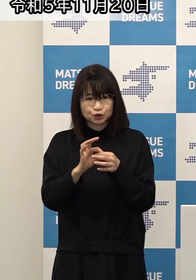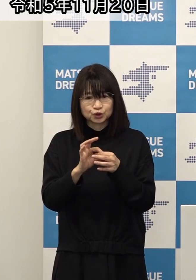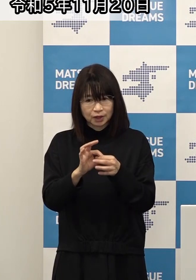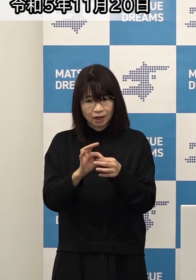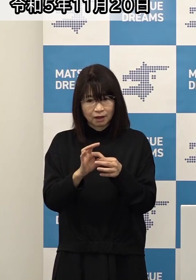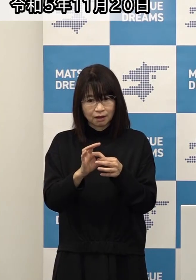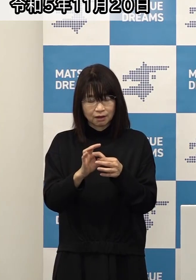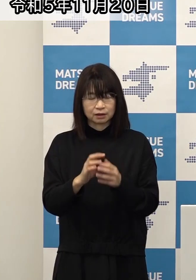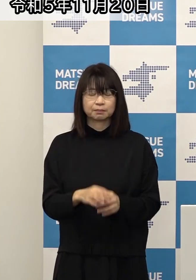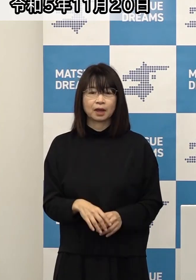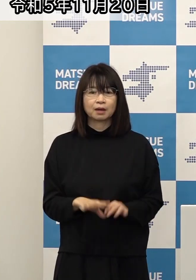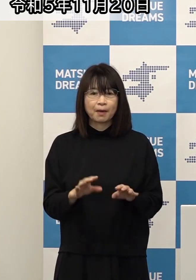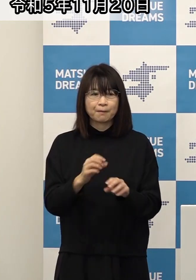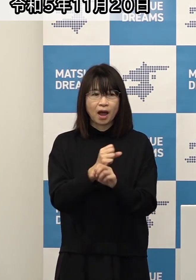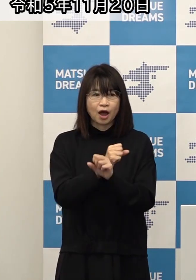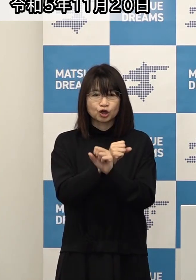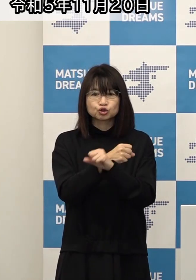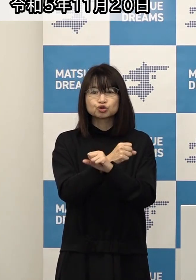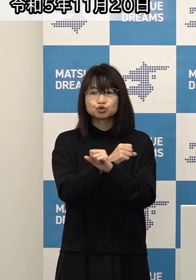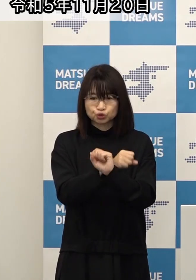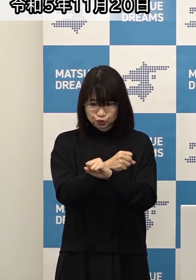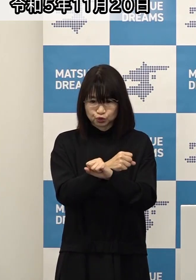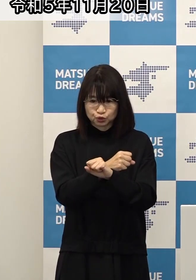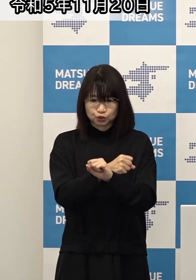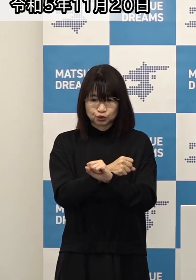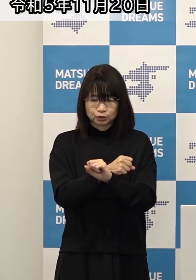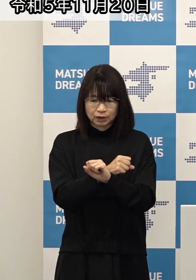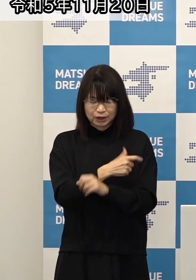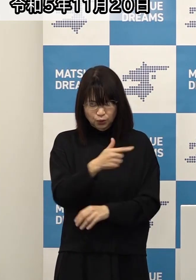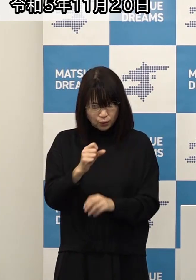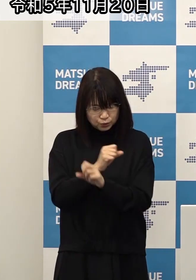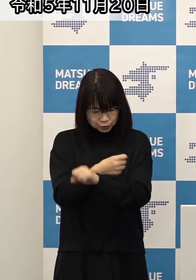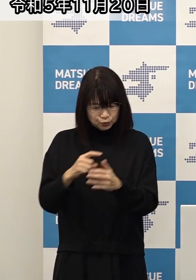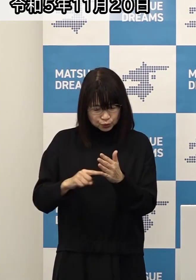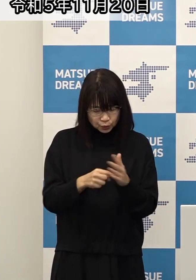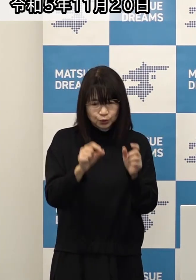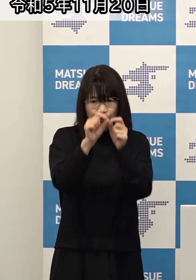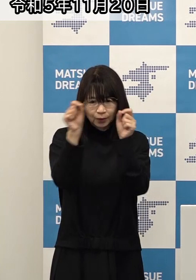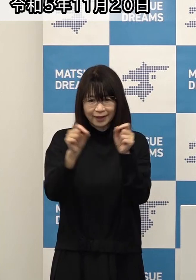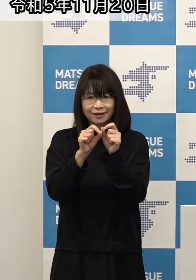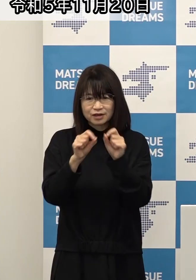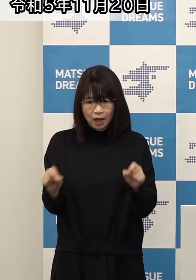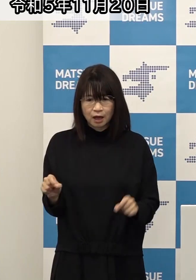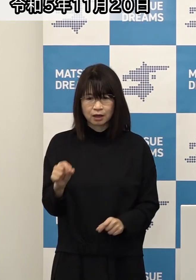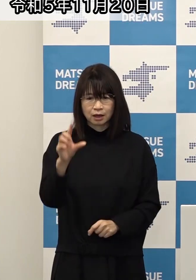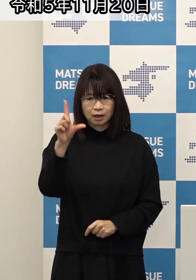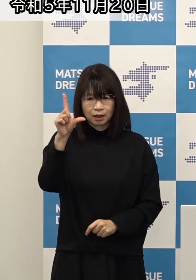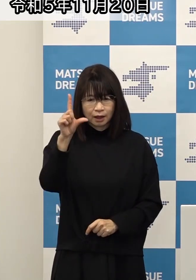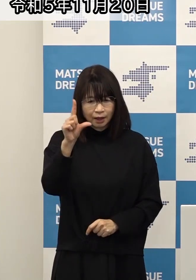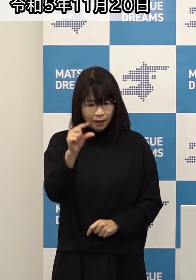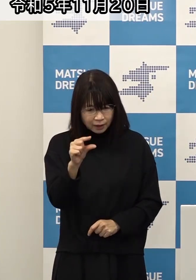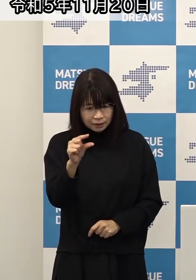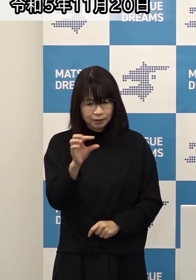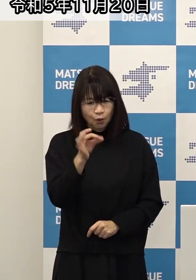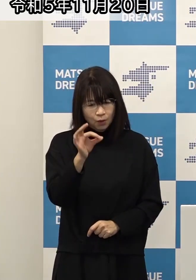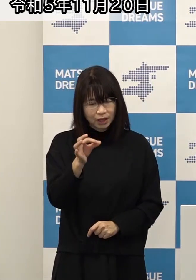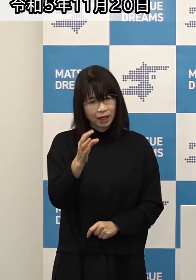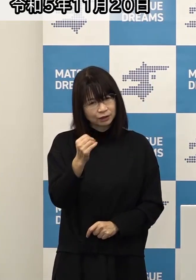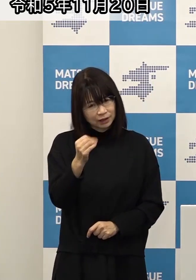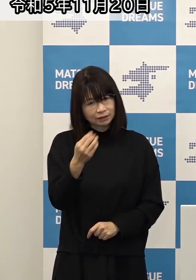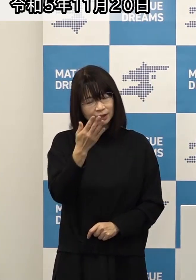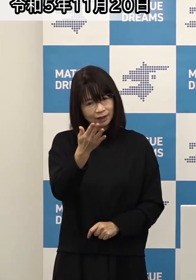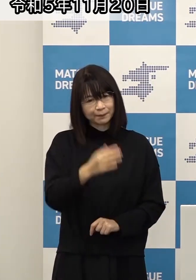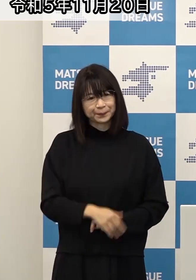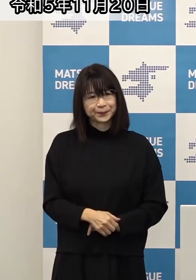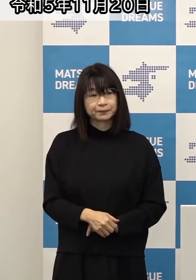まあ、どの程度コスト削減につながったのかとか、もし数字上で分かれば教えていただければと思います。 分かり